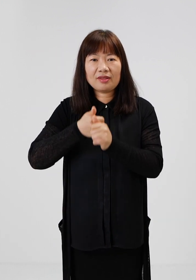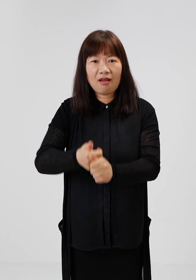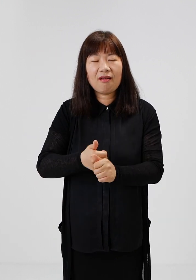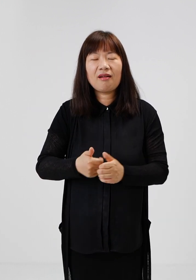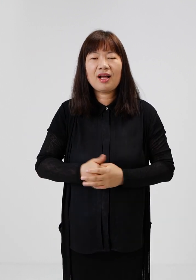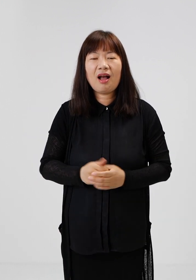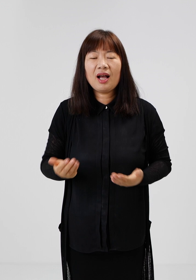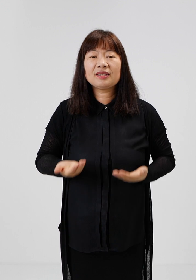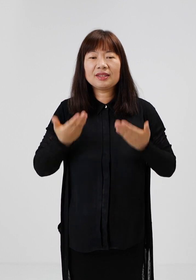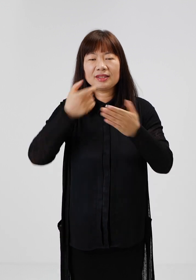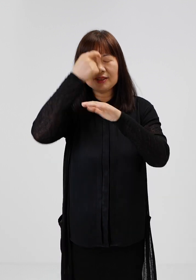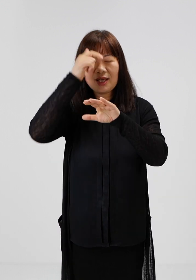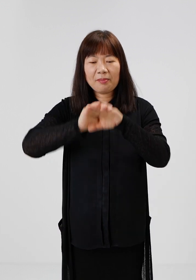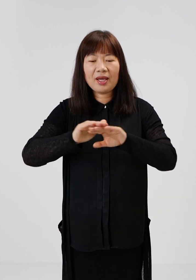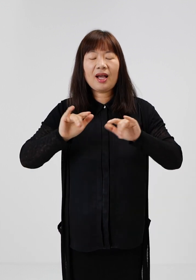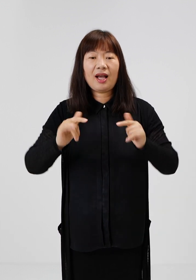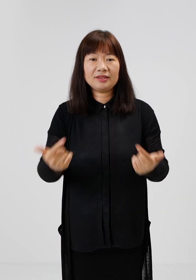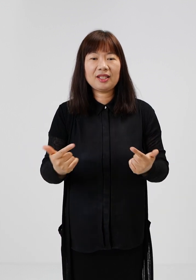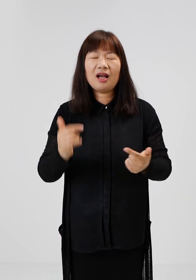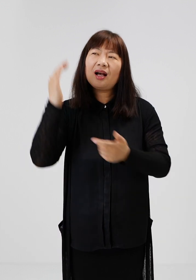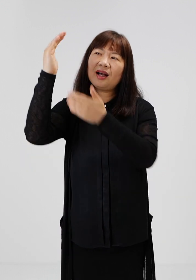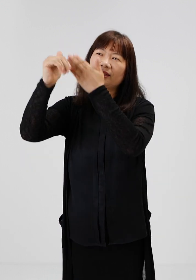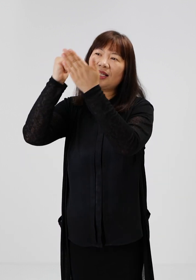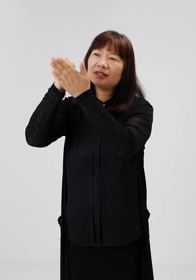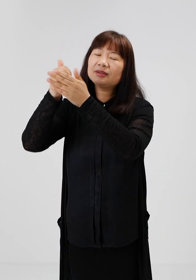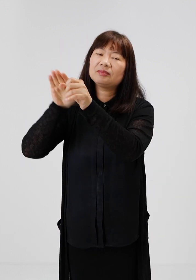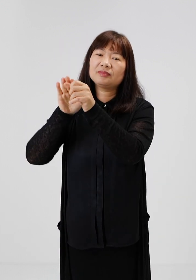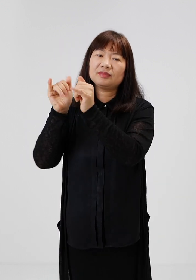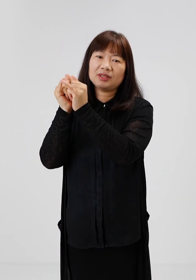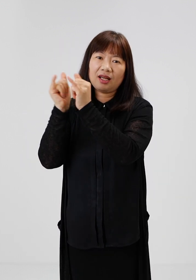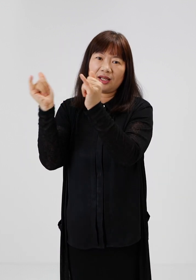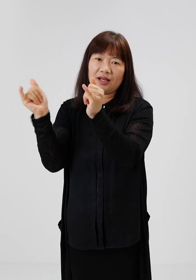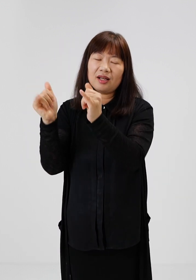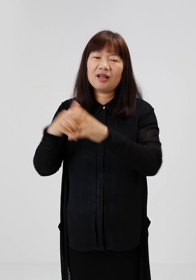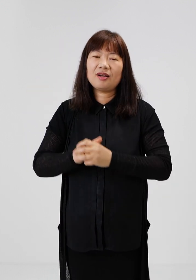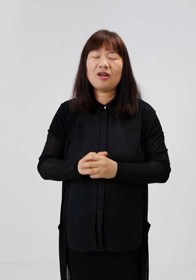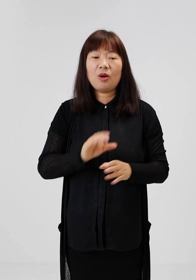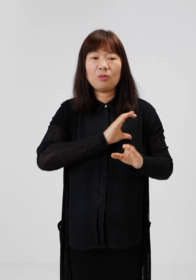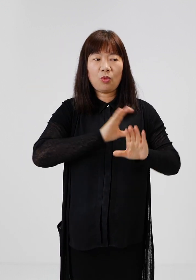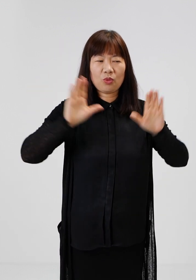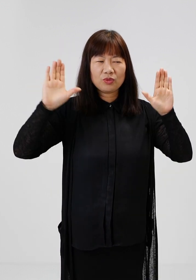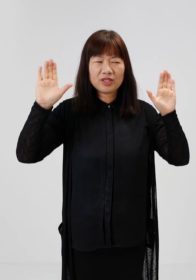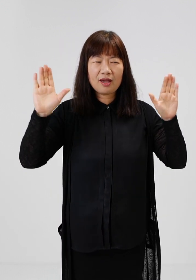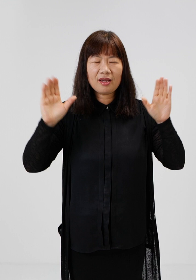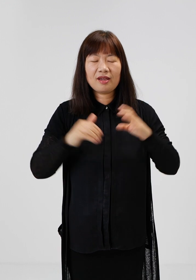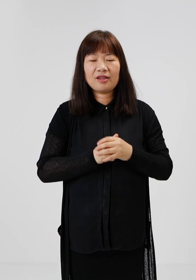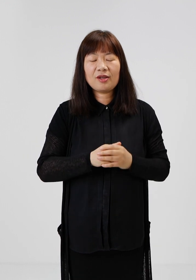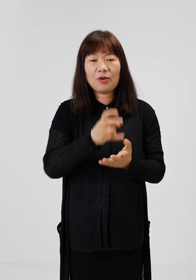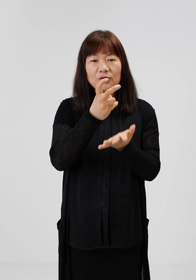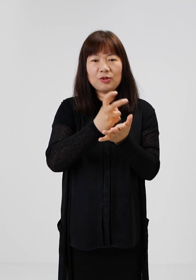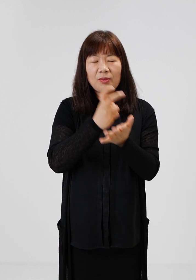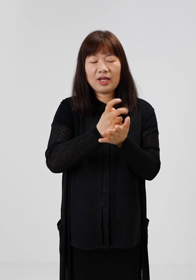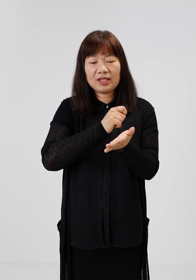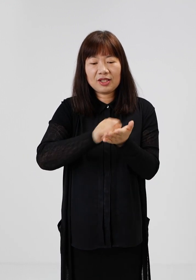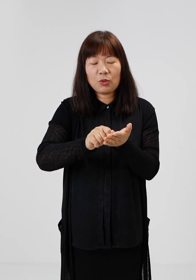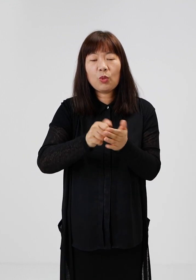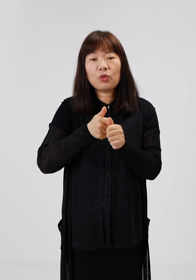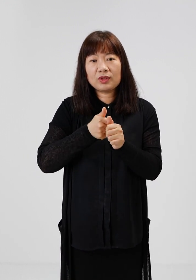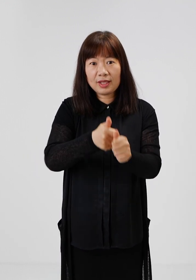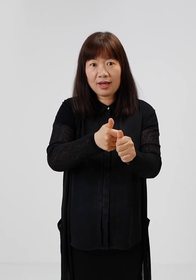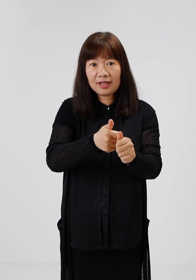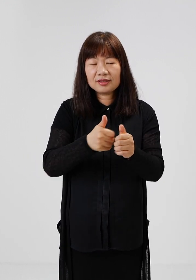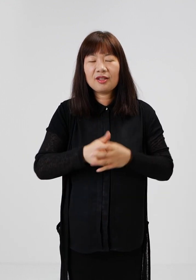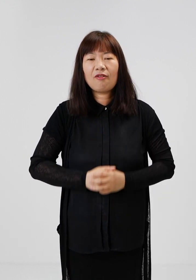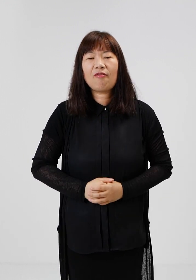이렇게 드리는 예배가 아니라 하나님의 사람 모세가 율법에 기록한 대로, 이